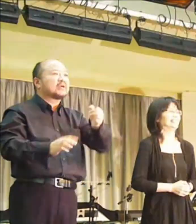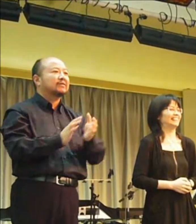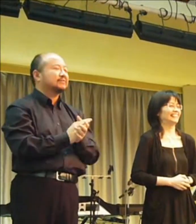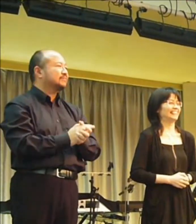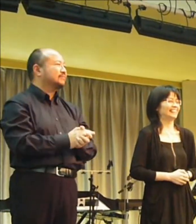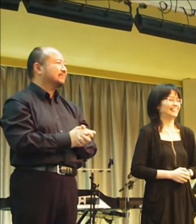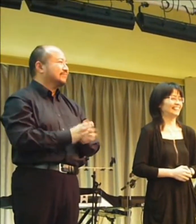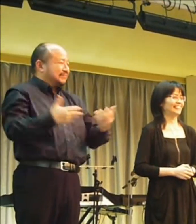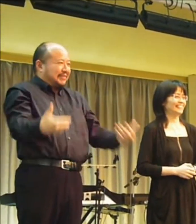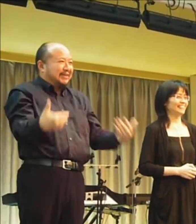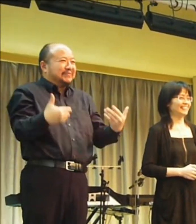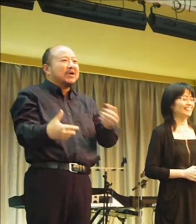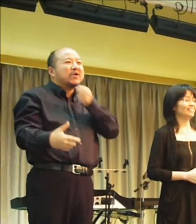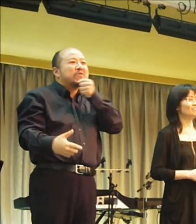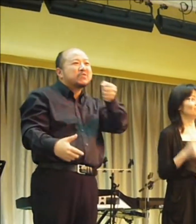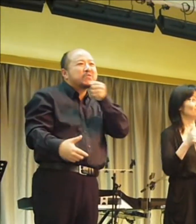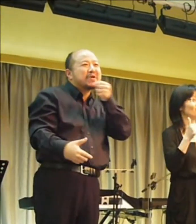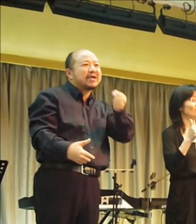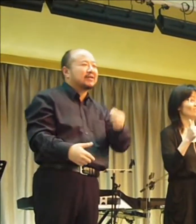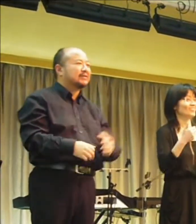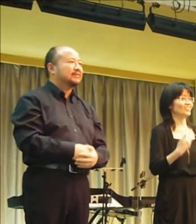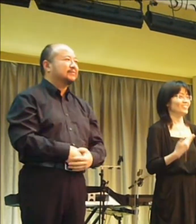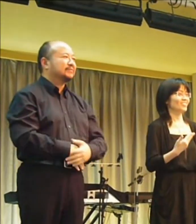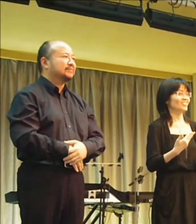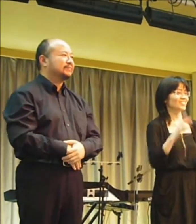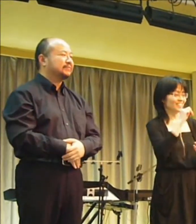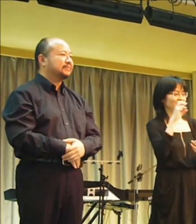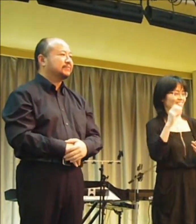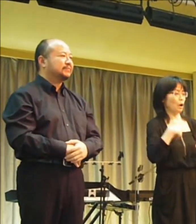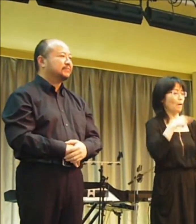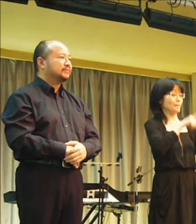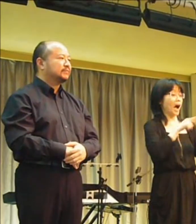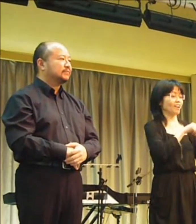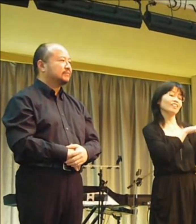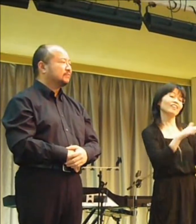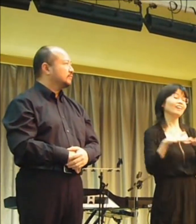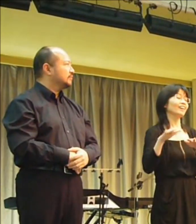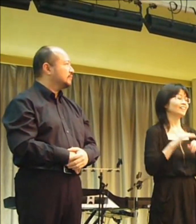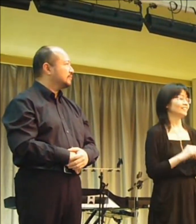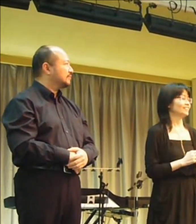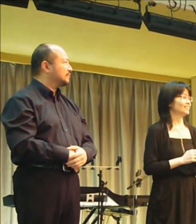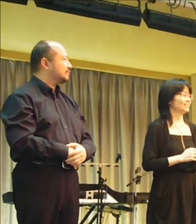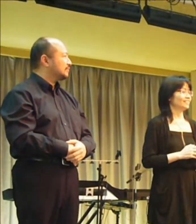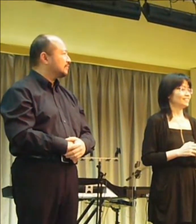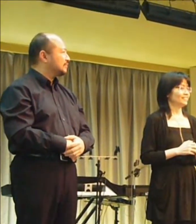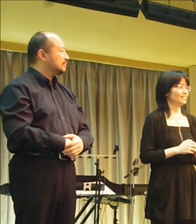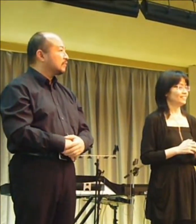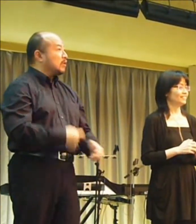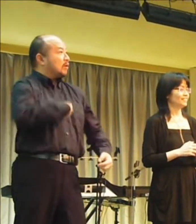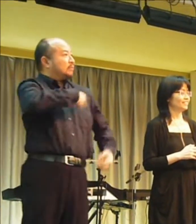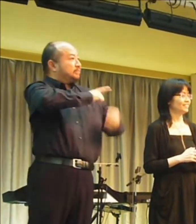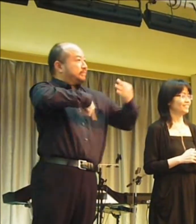今日嘅 MC， 我叫做海欣。 係啦，咁另外咧，我仲有 我嘅拍檔係愛中。